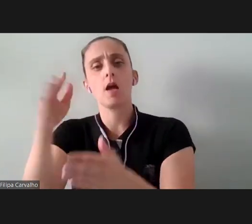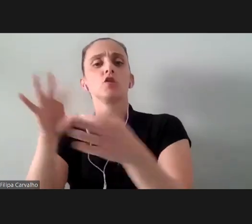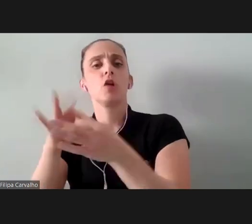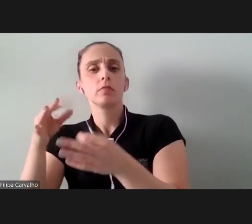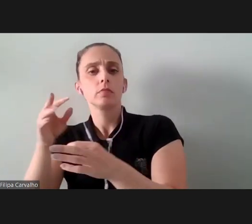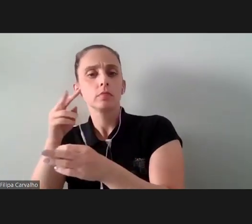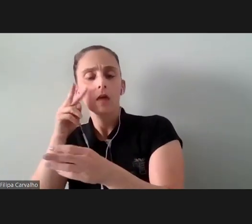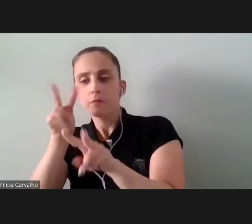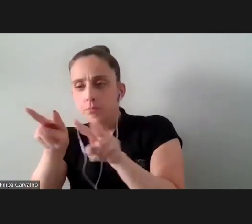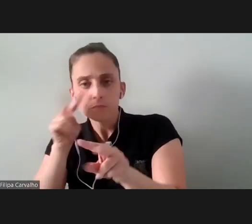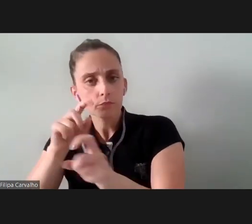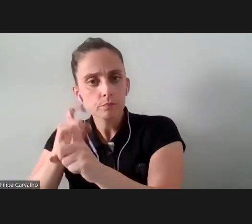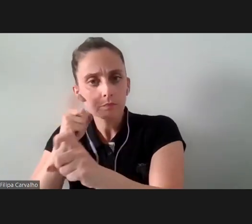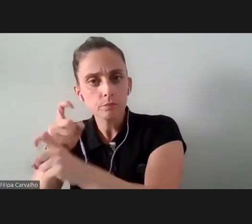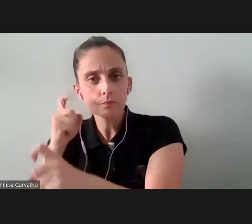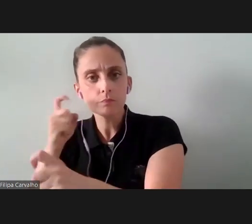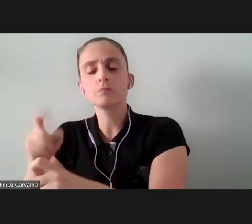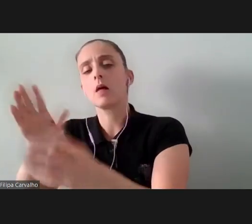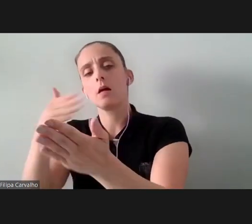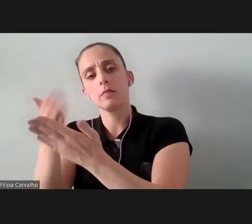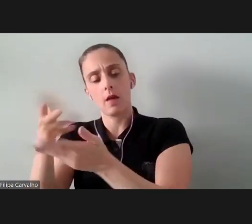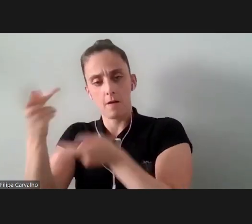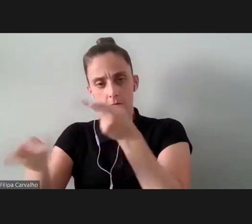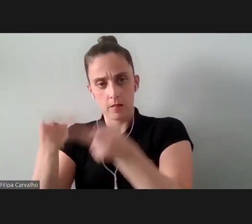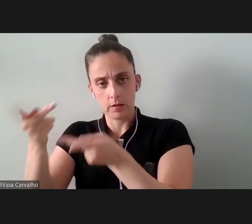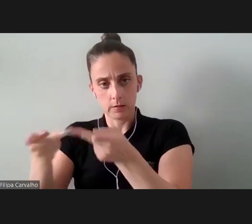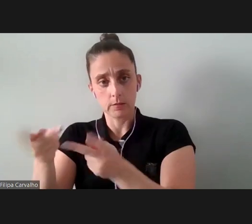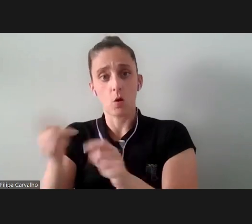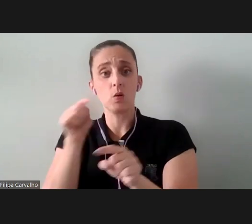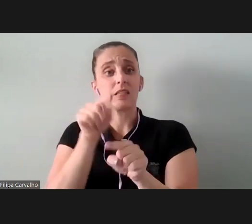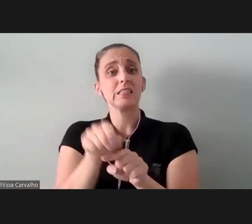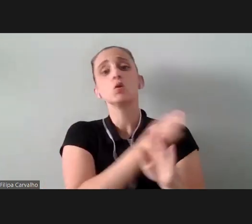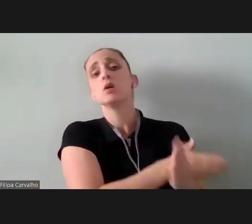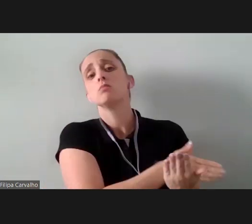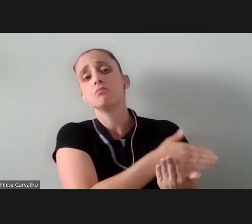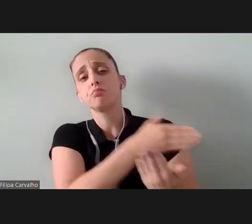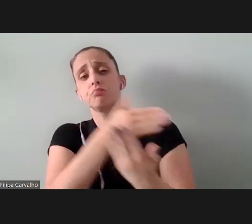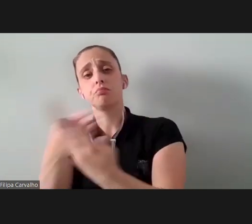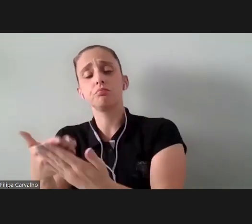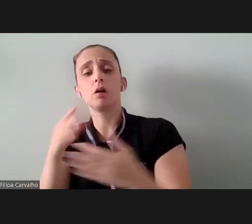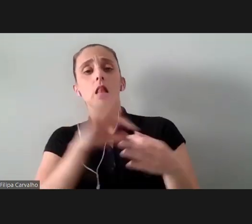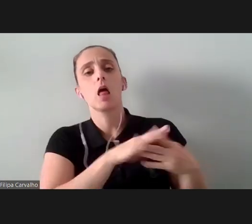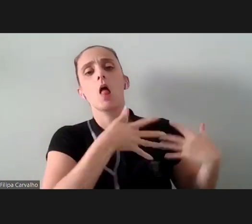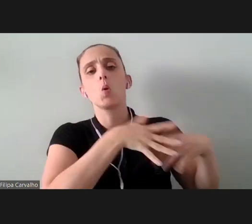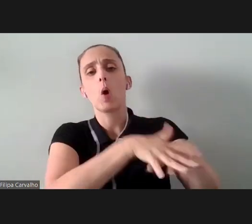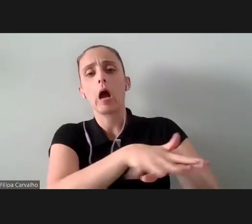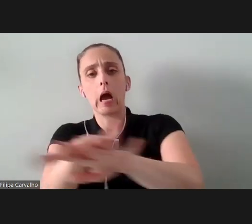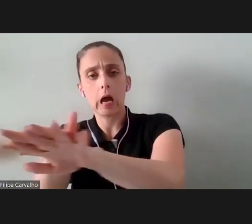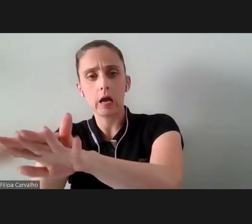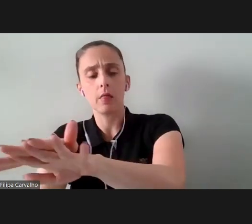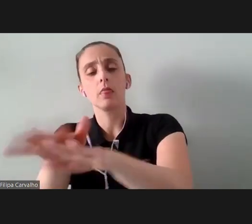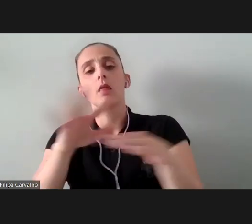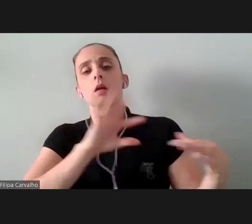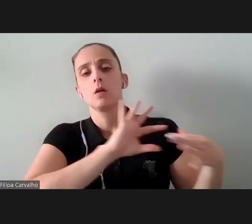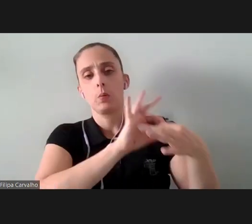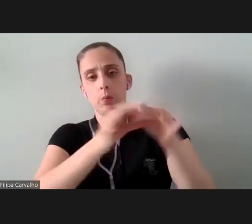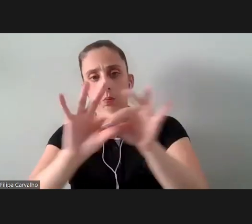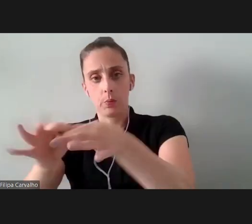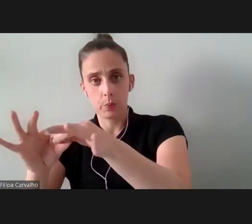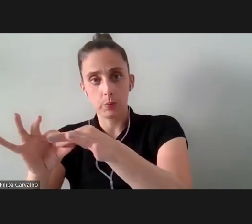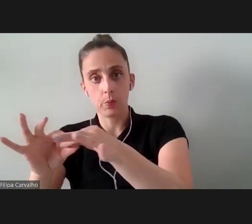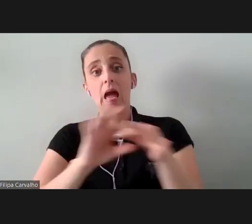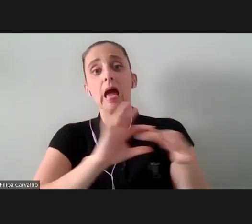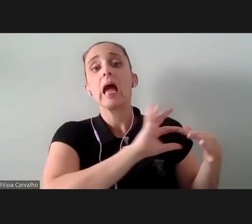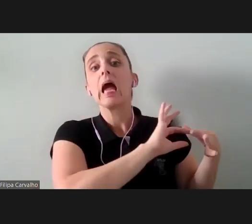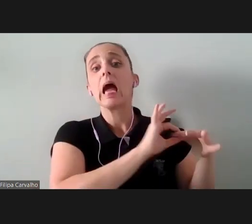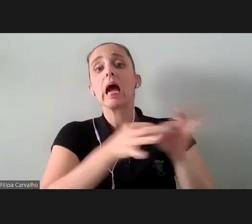fase de avaliação. E aqui o processo foi, mais uma vez, numa lógica de rede. Existe a